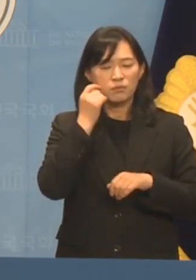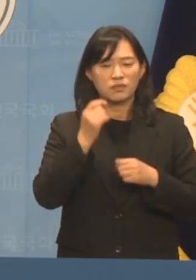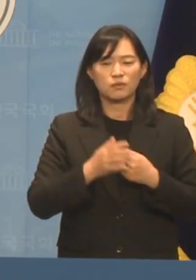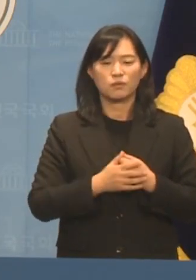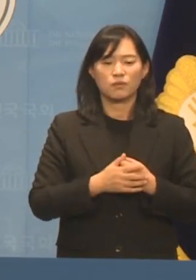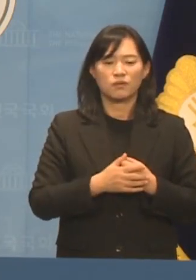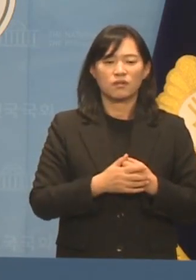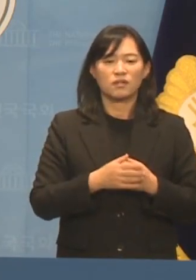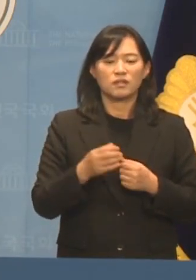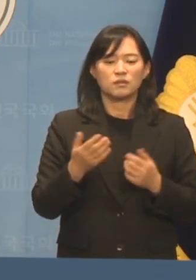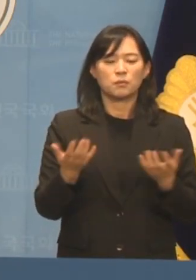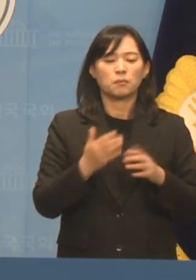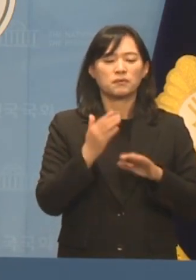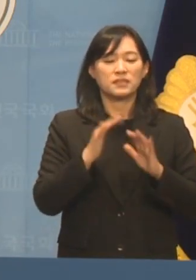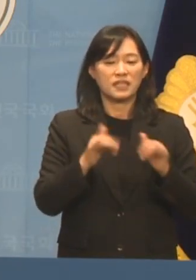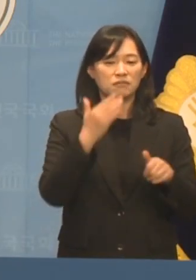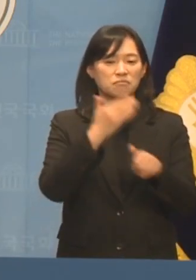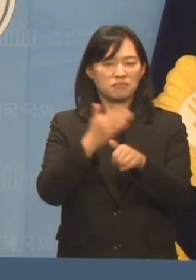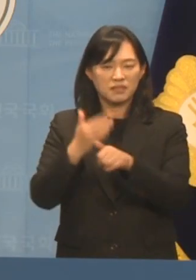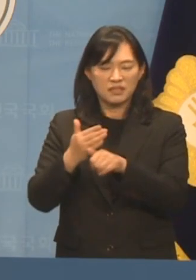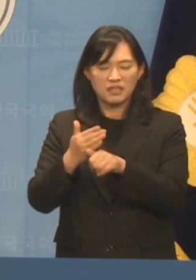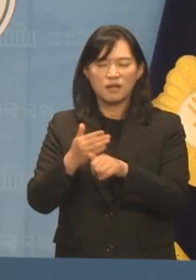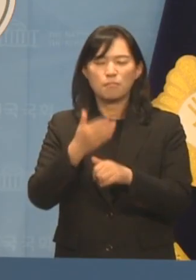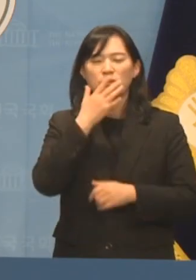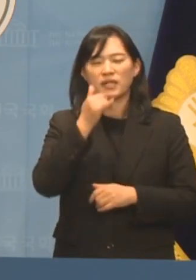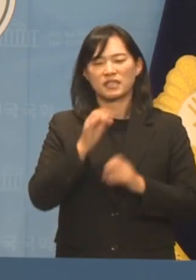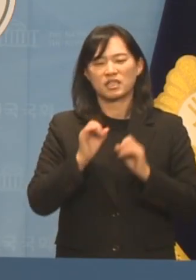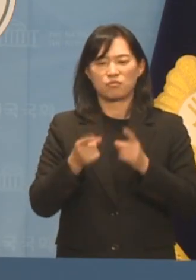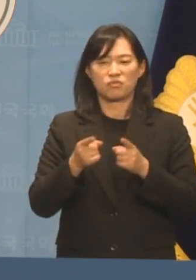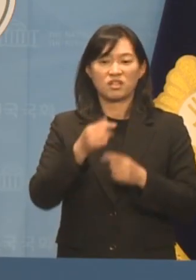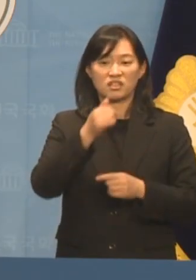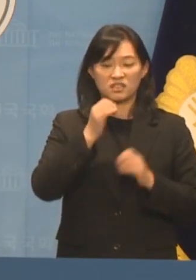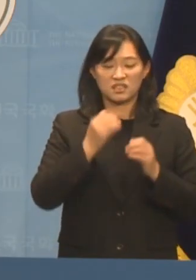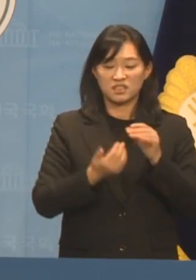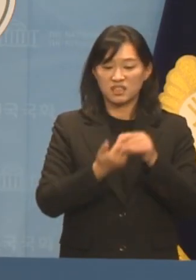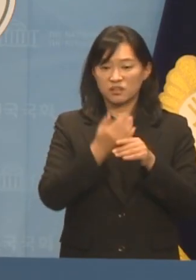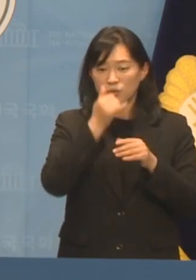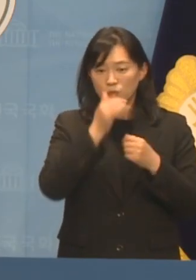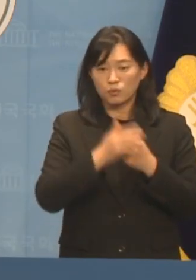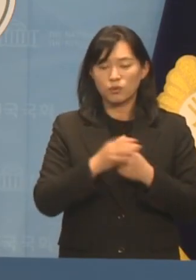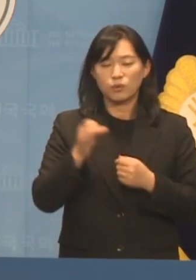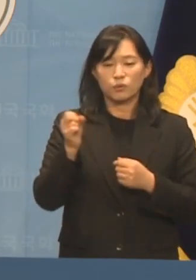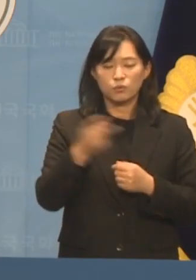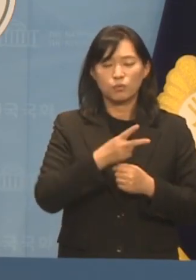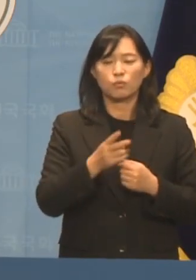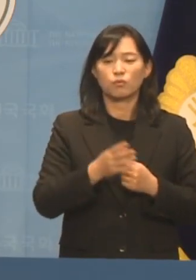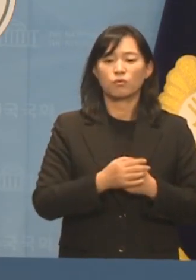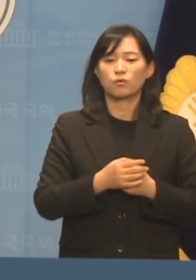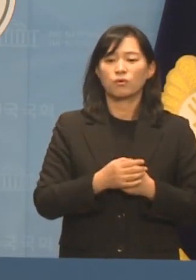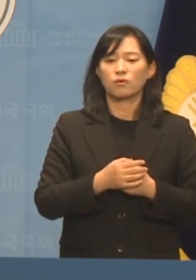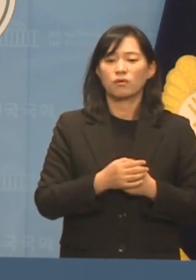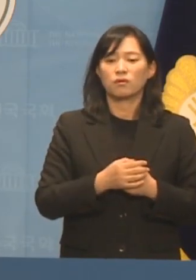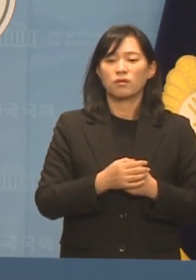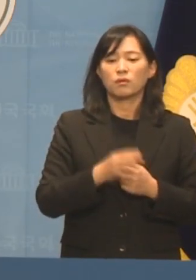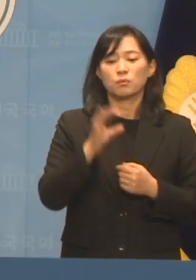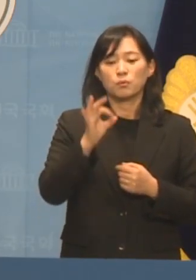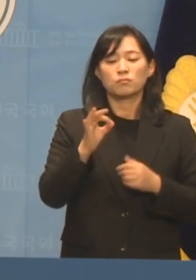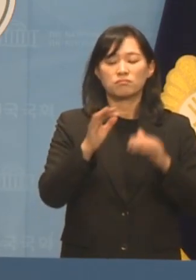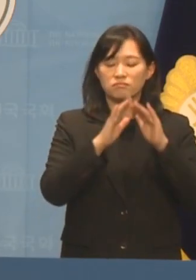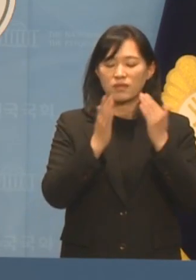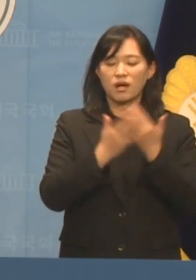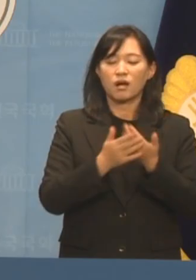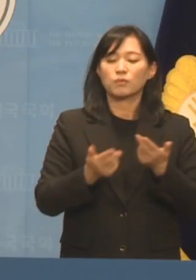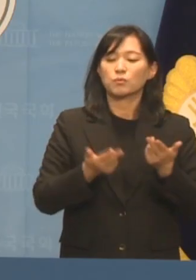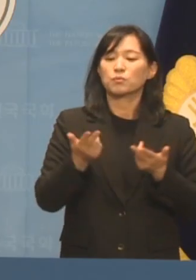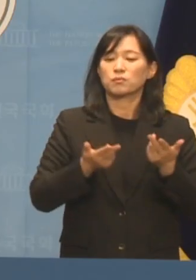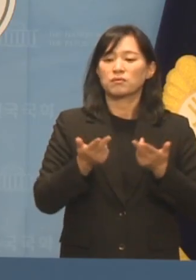있는 구조조정의 길이 열렸고요. 그다음에 본인들 임대료, 임차료는 다 조정해서 낮출 수 있는